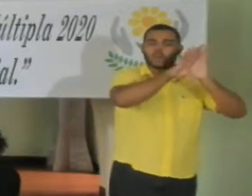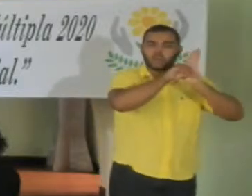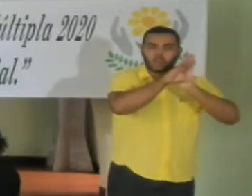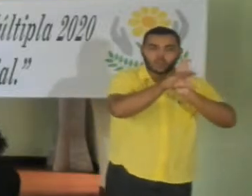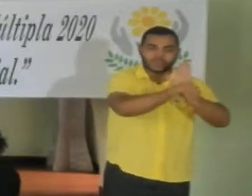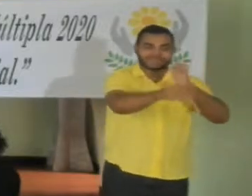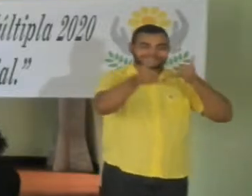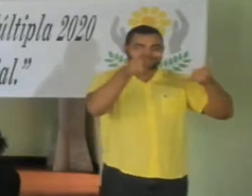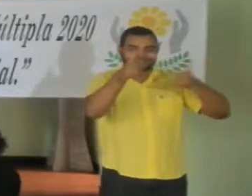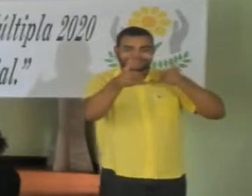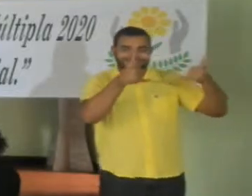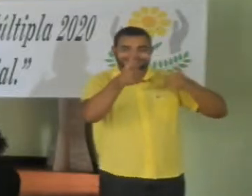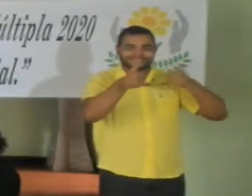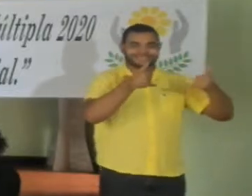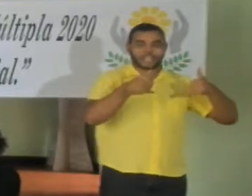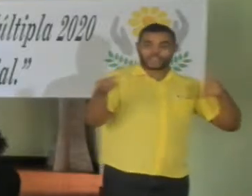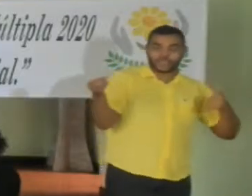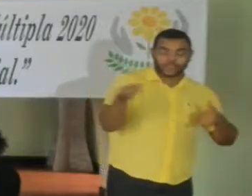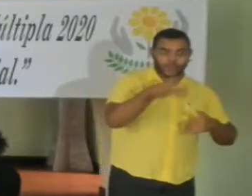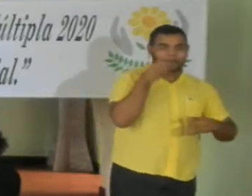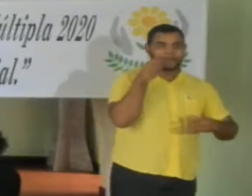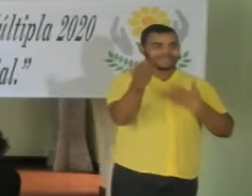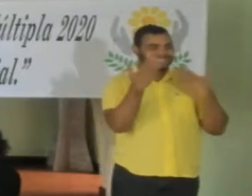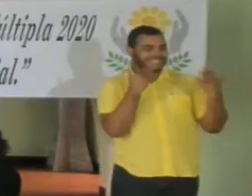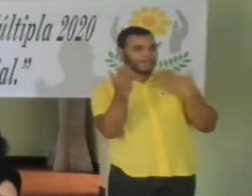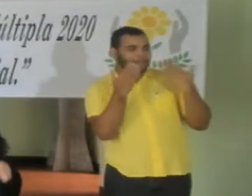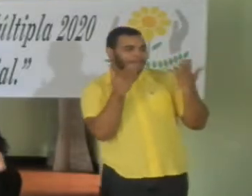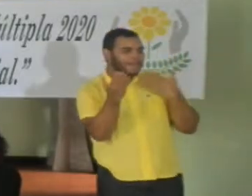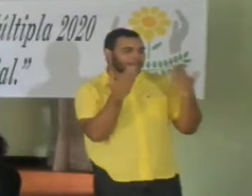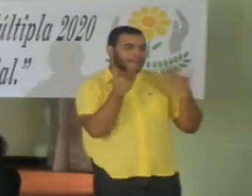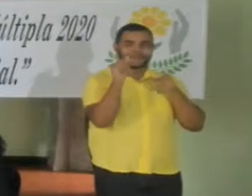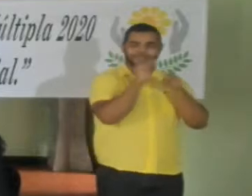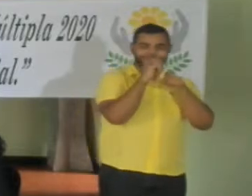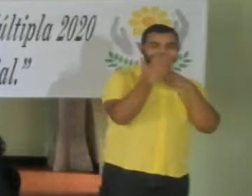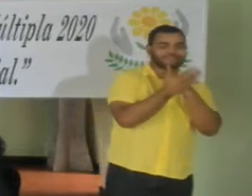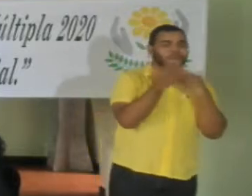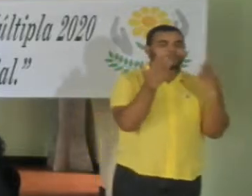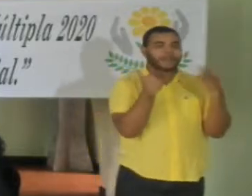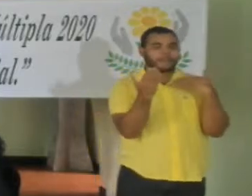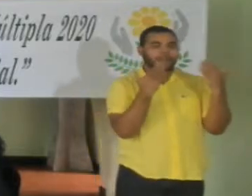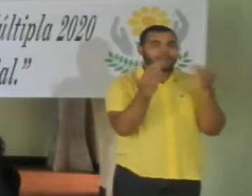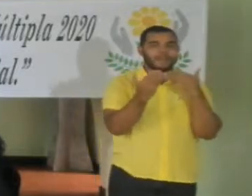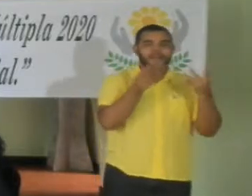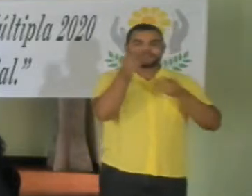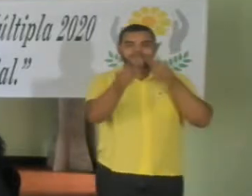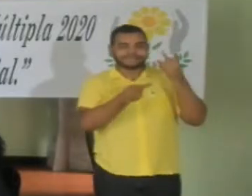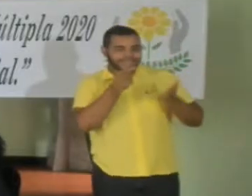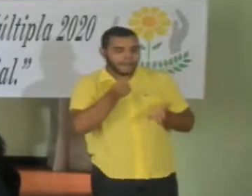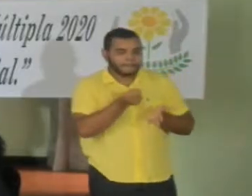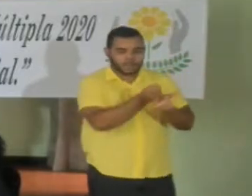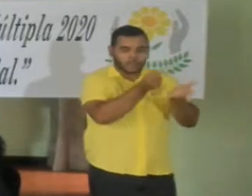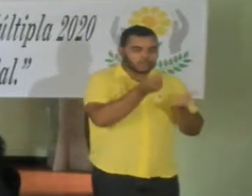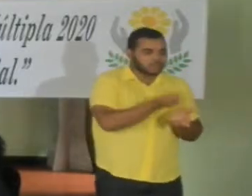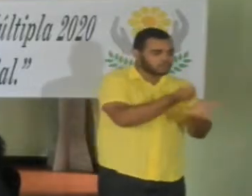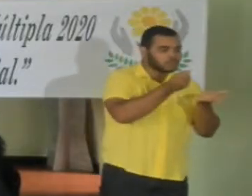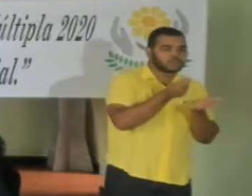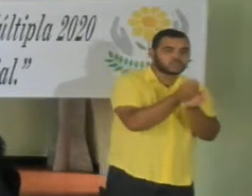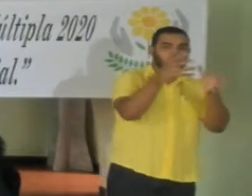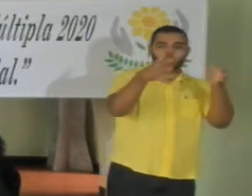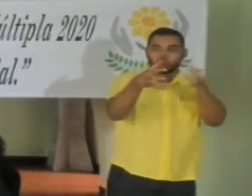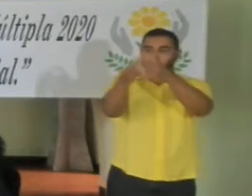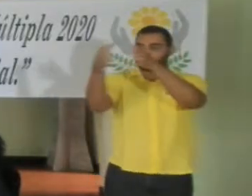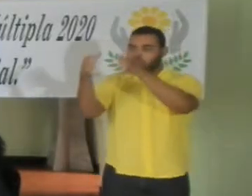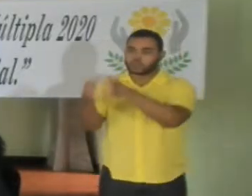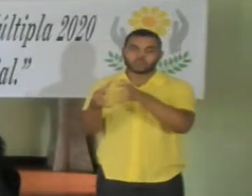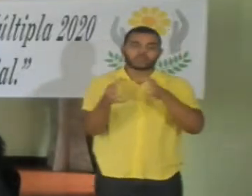né, que é uma ferramenta que a gente usa para estar durante essa pandemia fazendo os atendimentos, para estar fazendo atendimento em grupo,